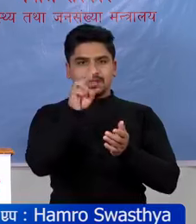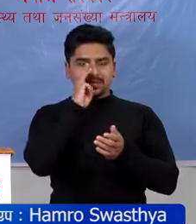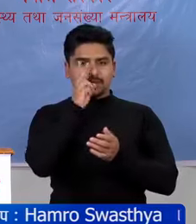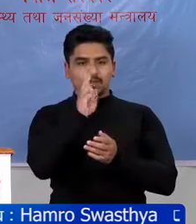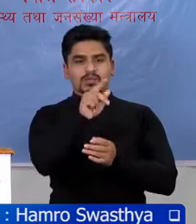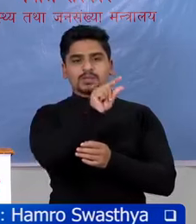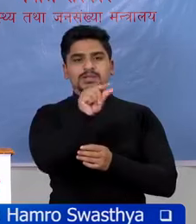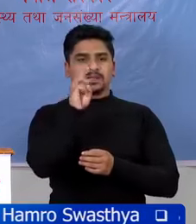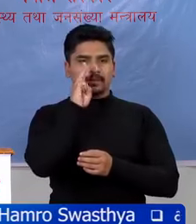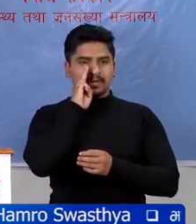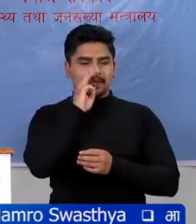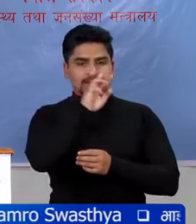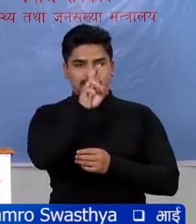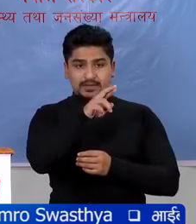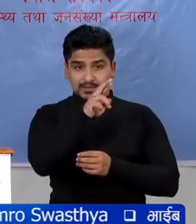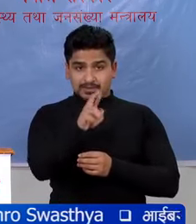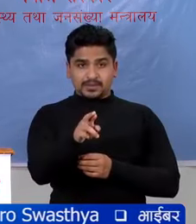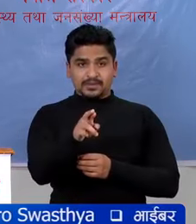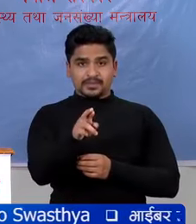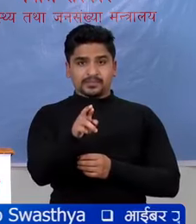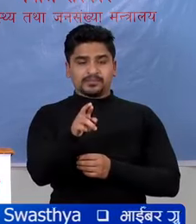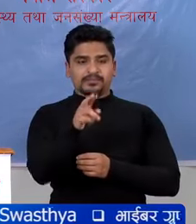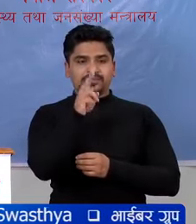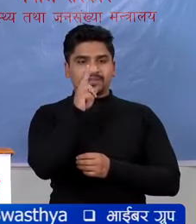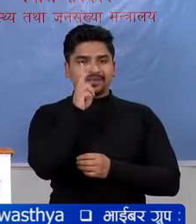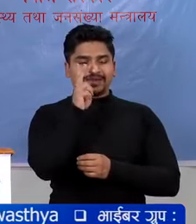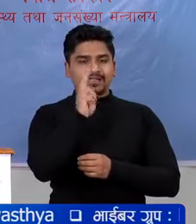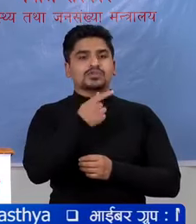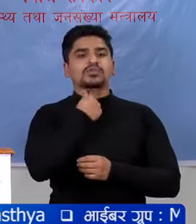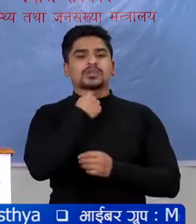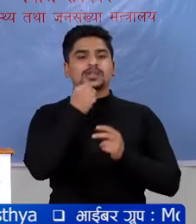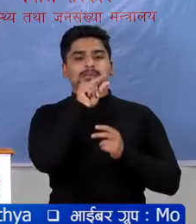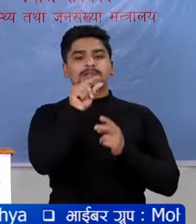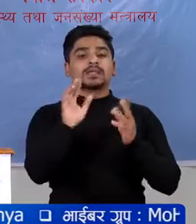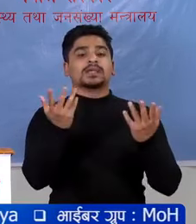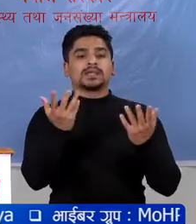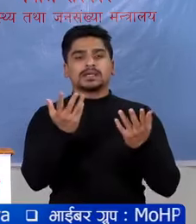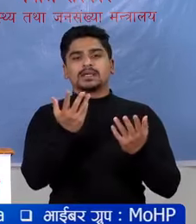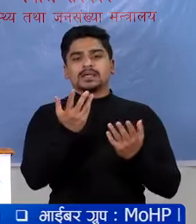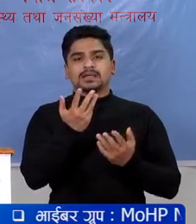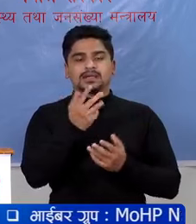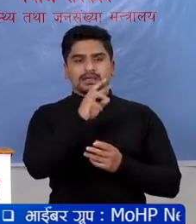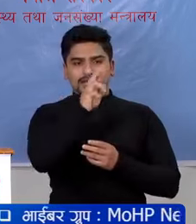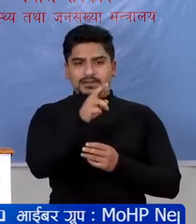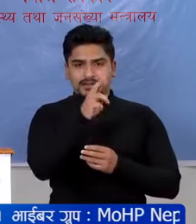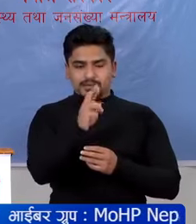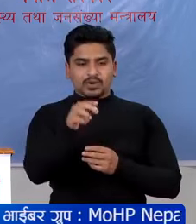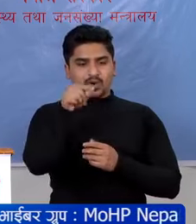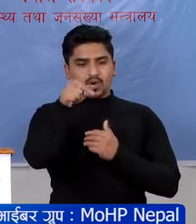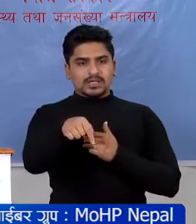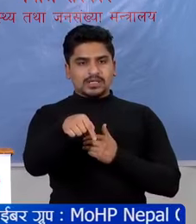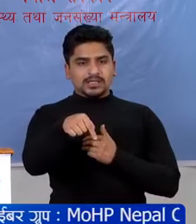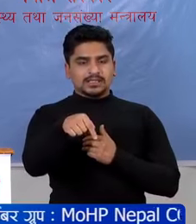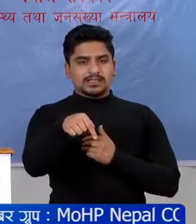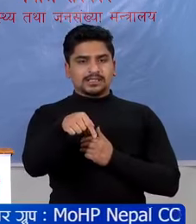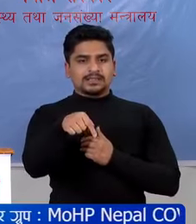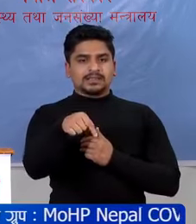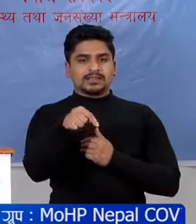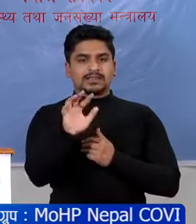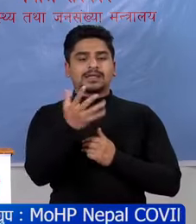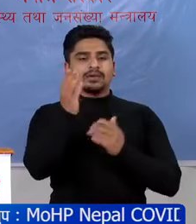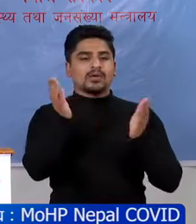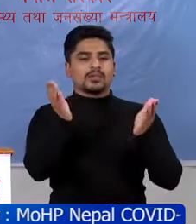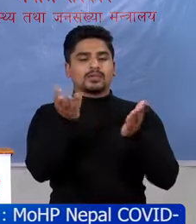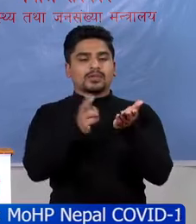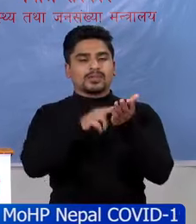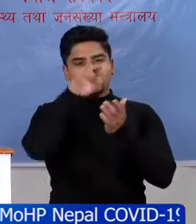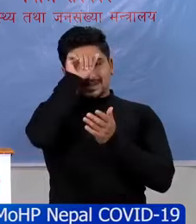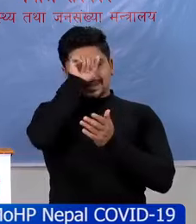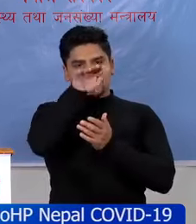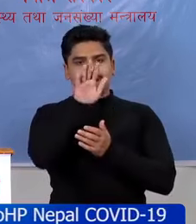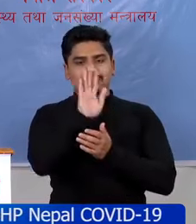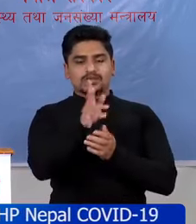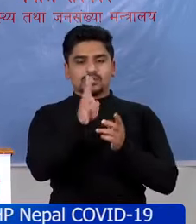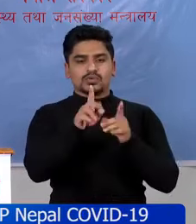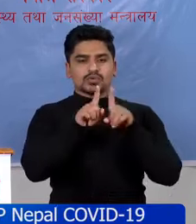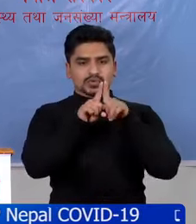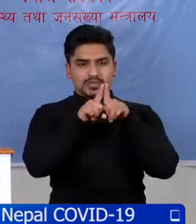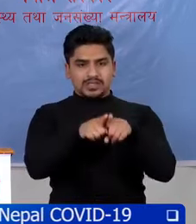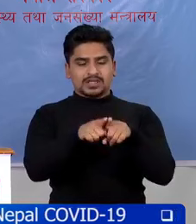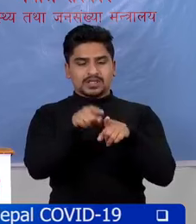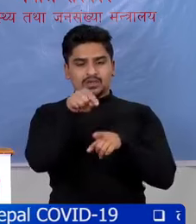त्योब